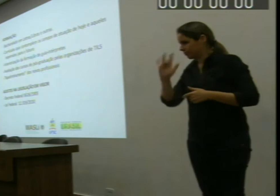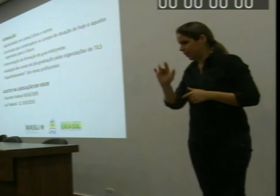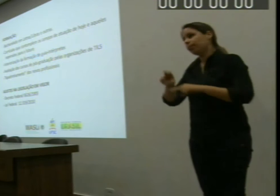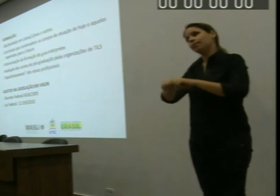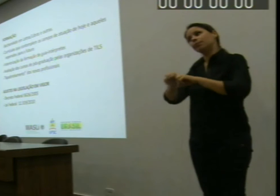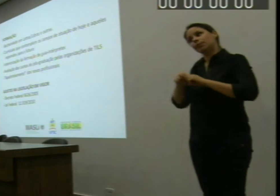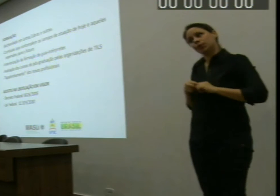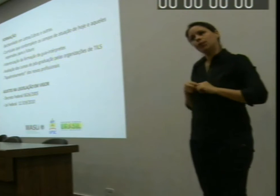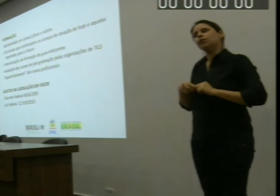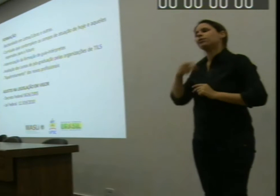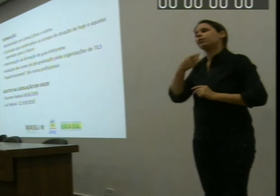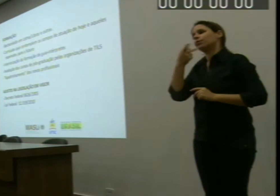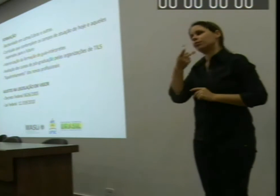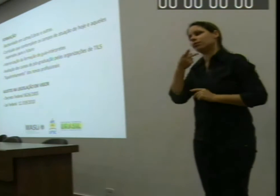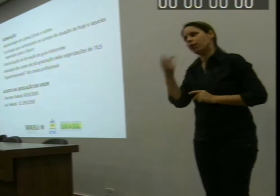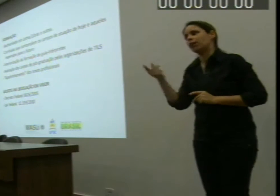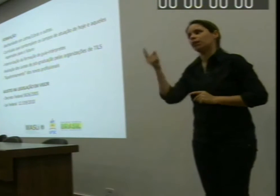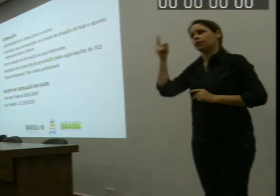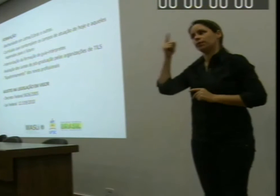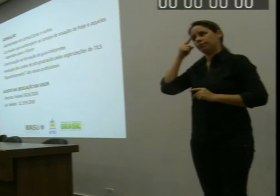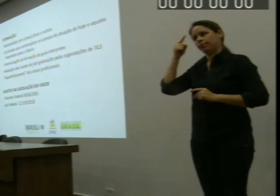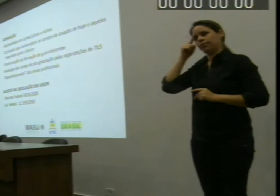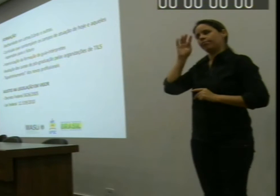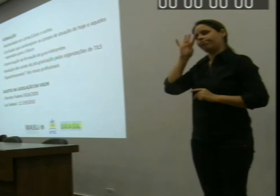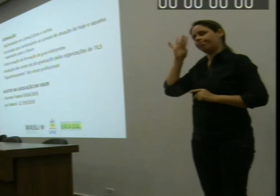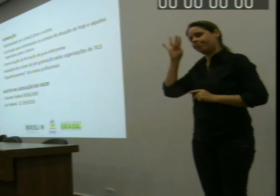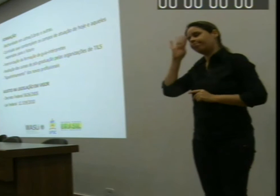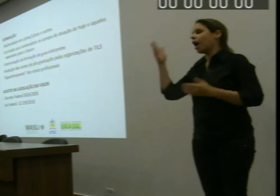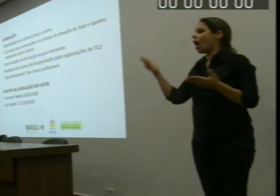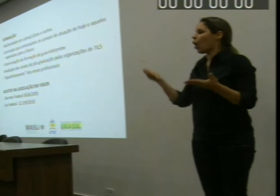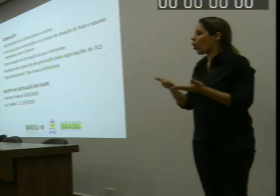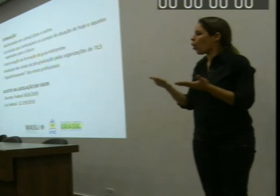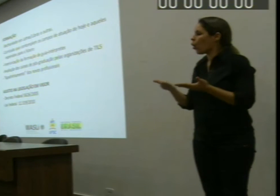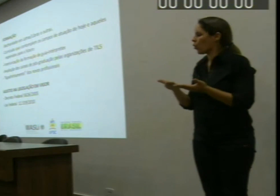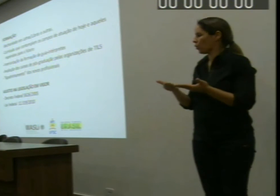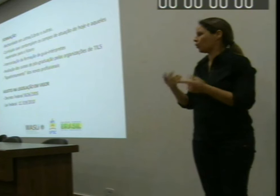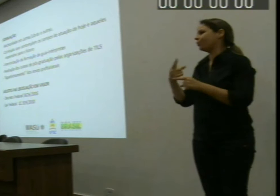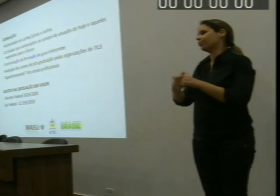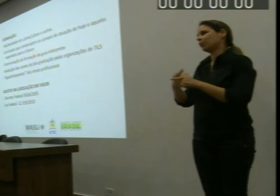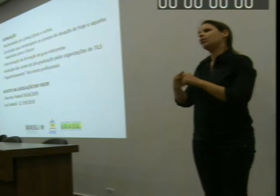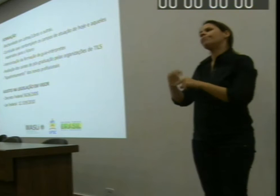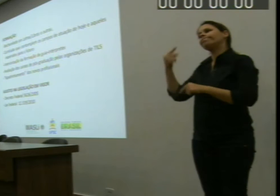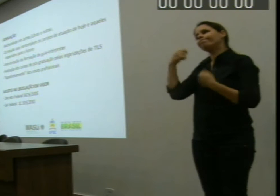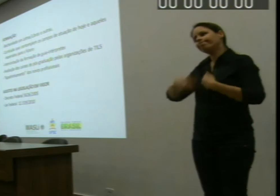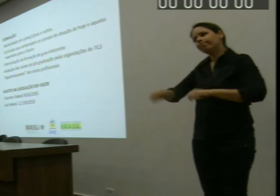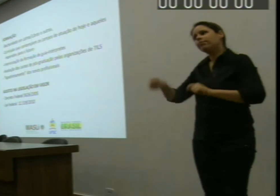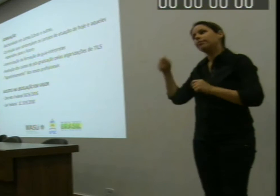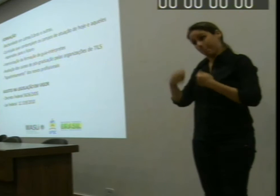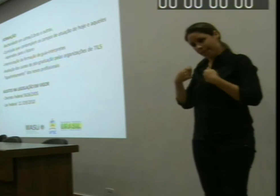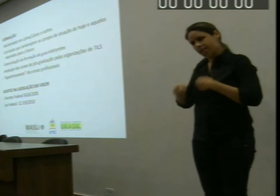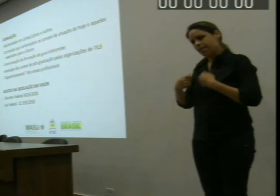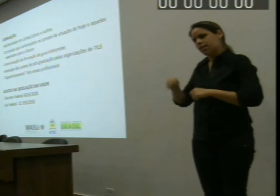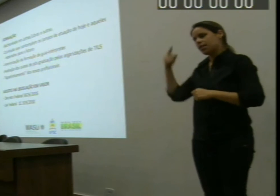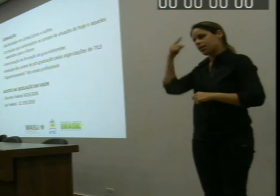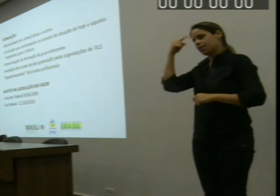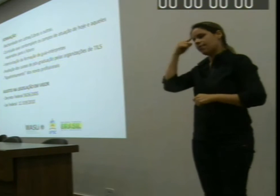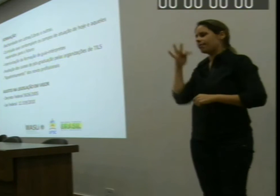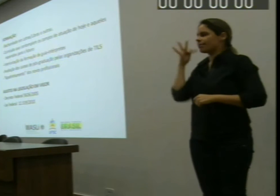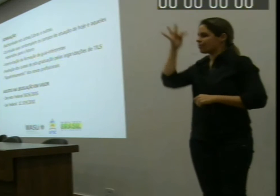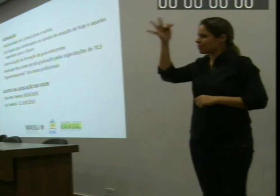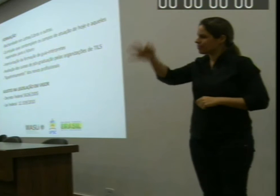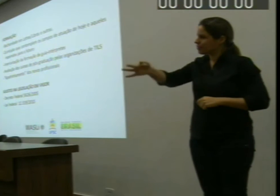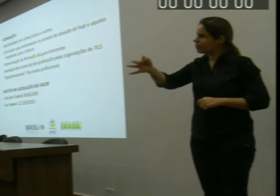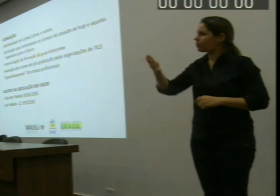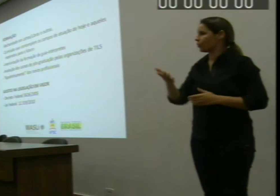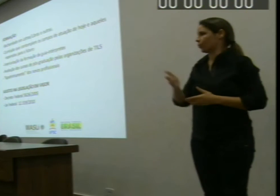essas reflexões no dia de hoje eh eh pra gente pensar em futuro pensar um pouco mais em futuro ainda que a